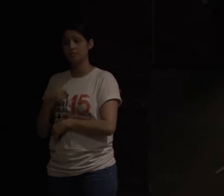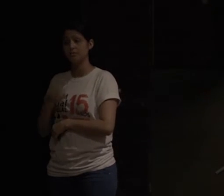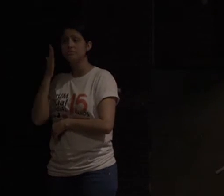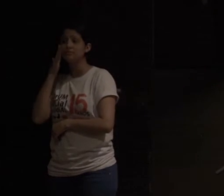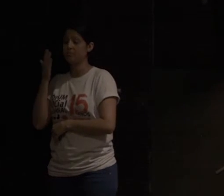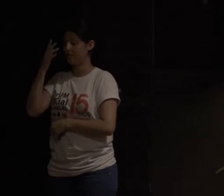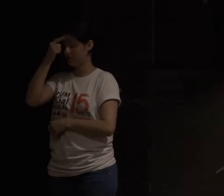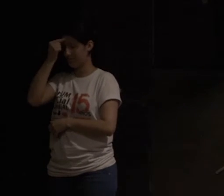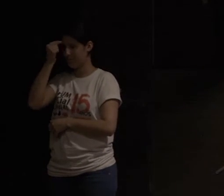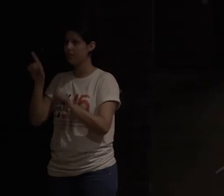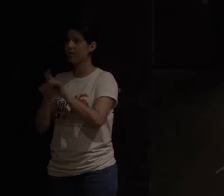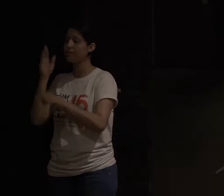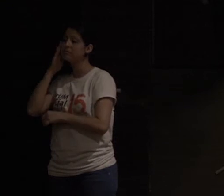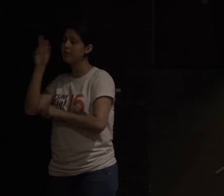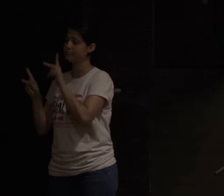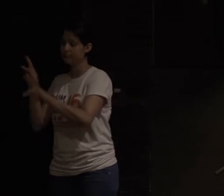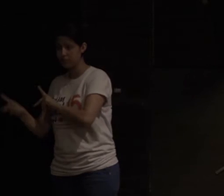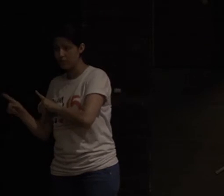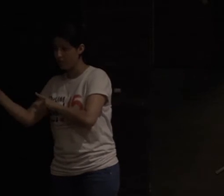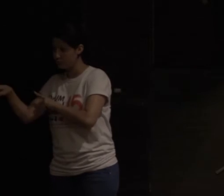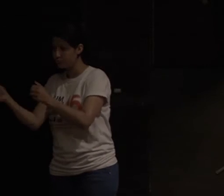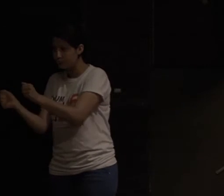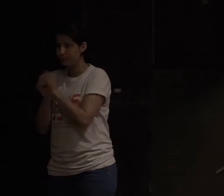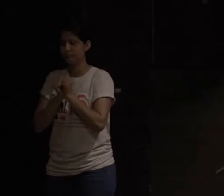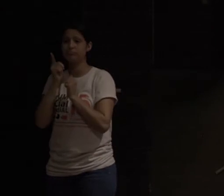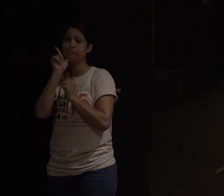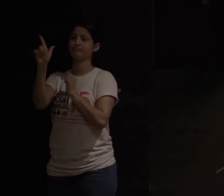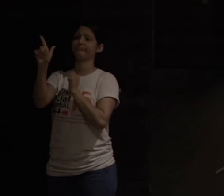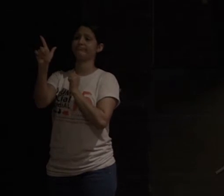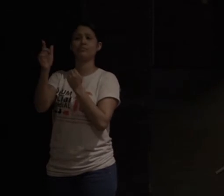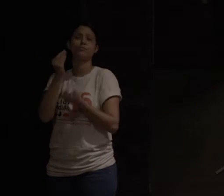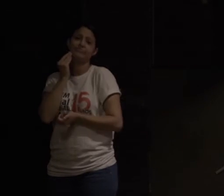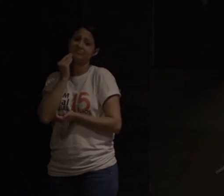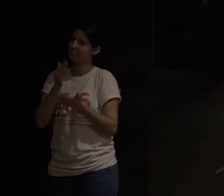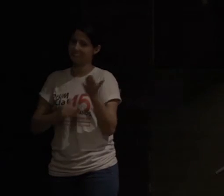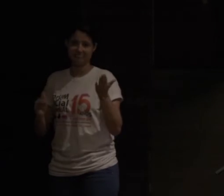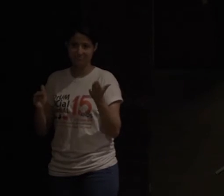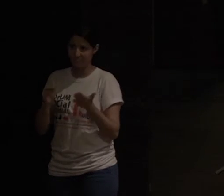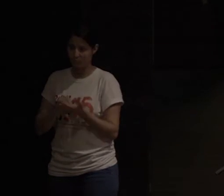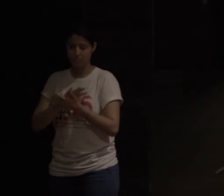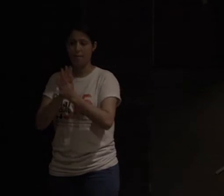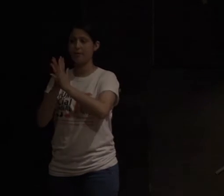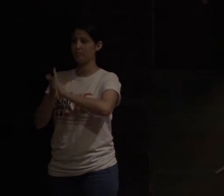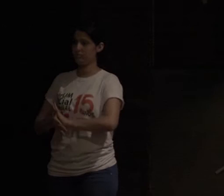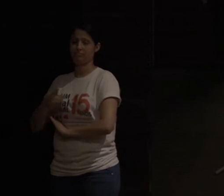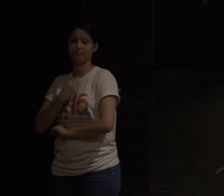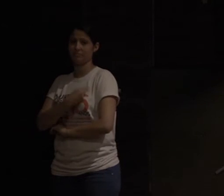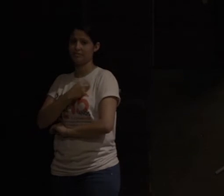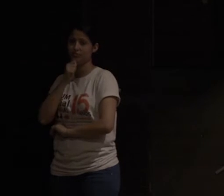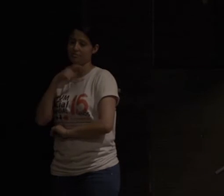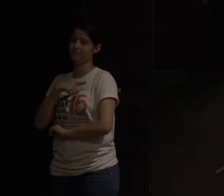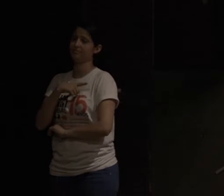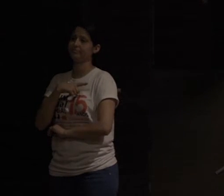do saber popular. E, portanto, temos que nos juntar e vencer, obviamente, todos os preconceitos que nos ainda